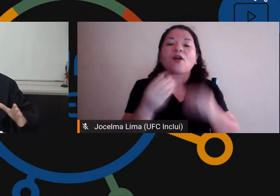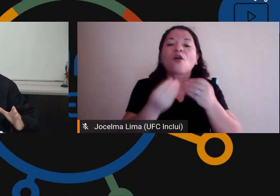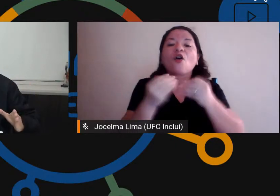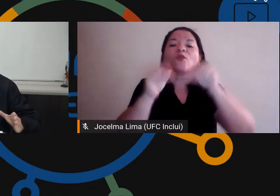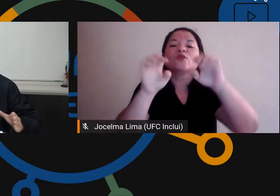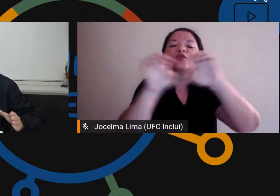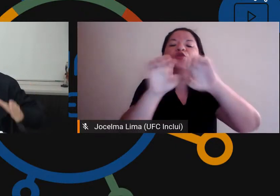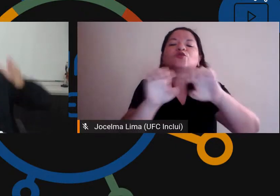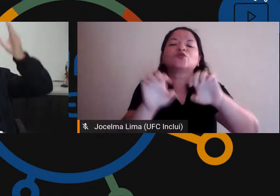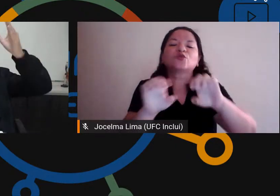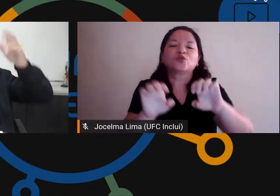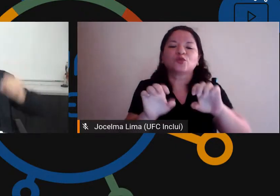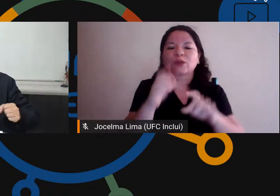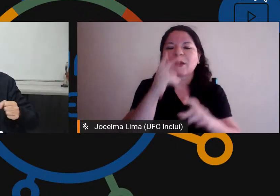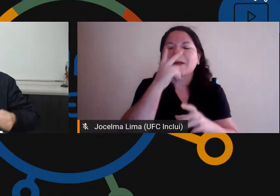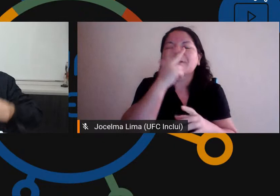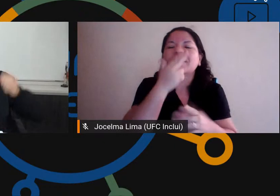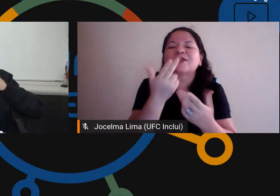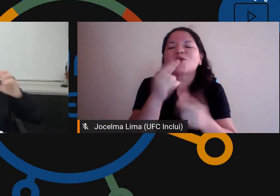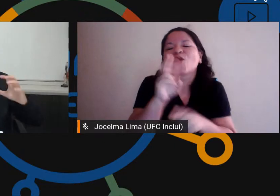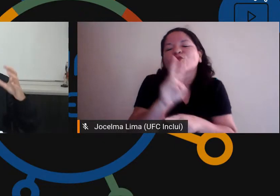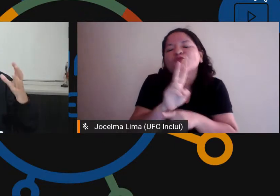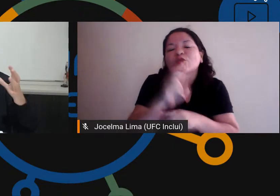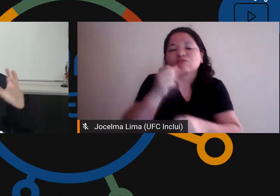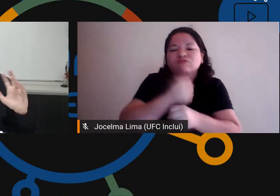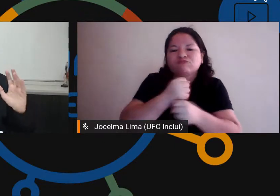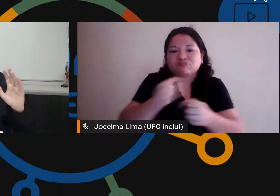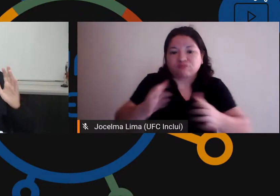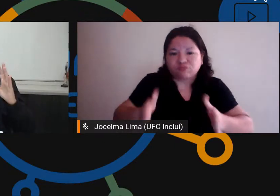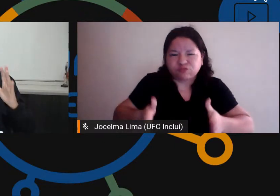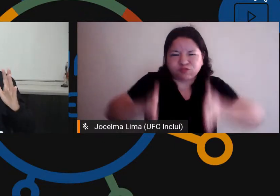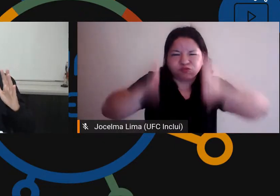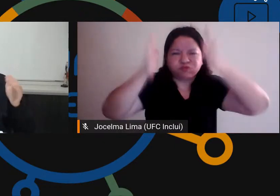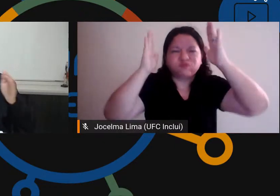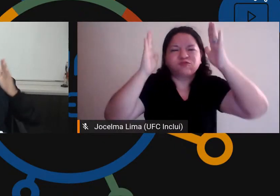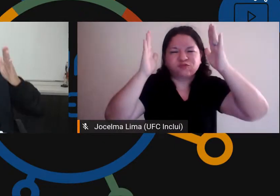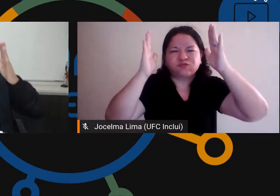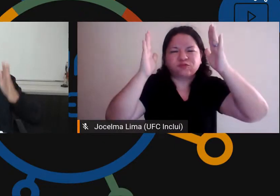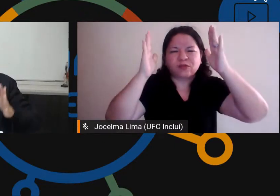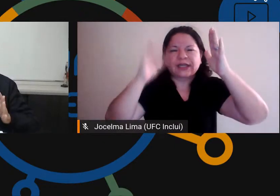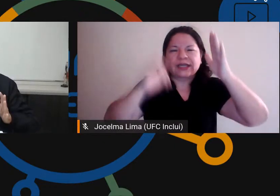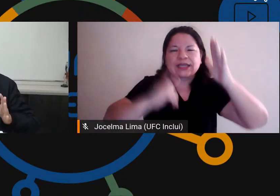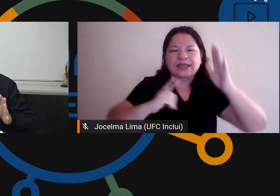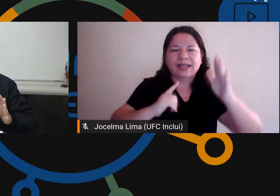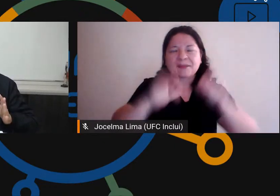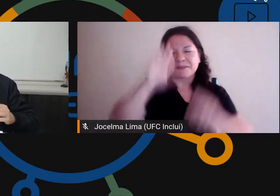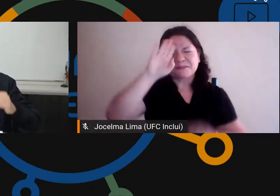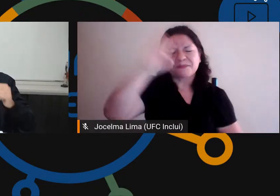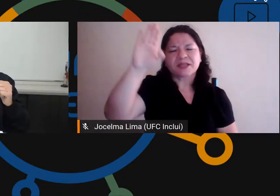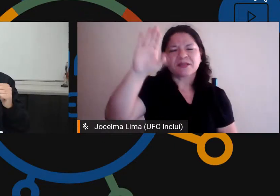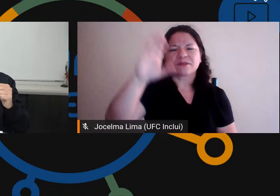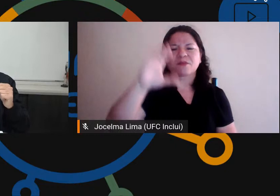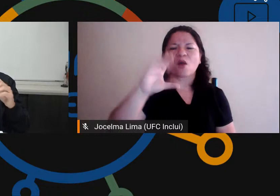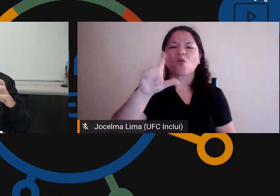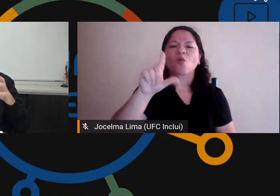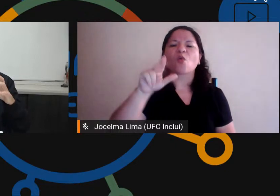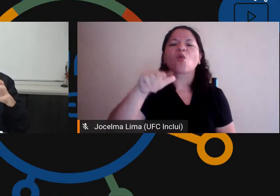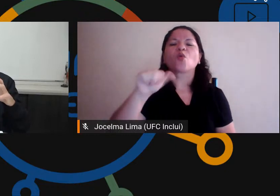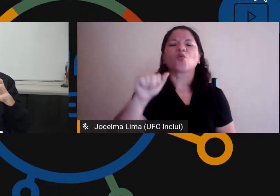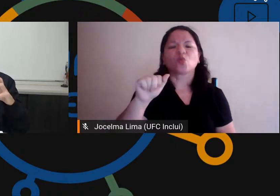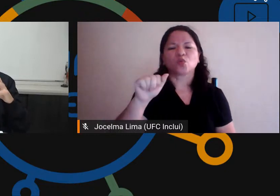É como quando você fosse construir um prédio, faz as colunas de concreto. A hora que elas estão prontas, o resto agora é o recheio, né?